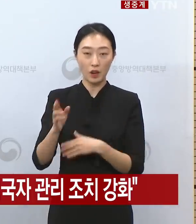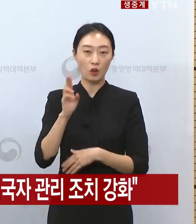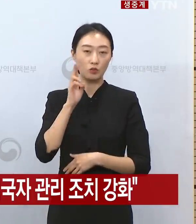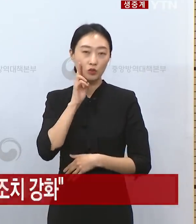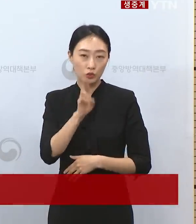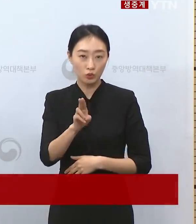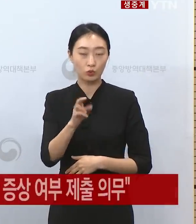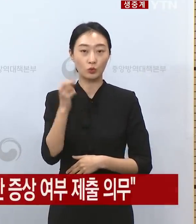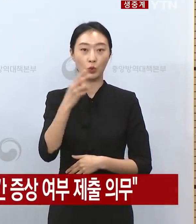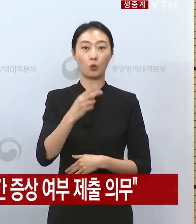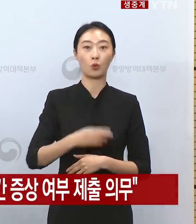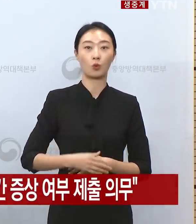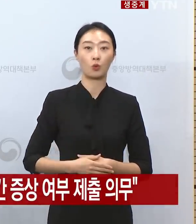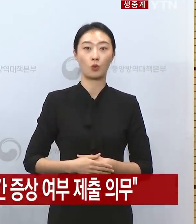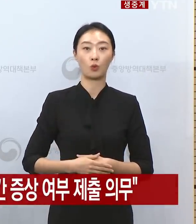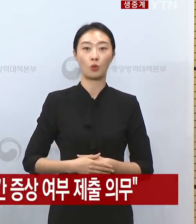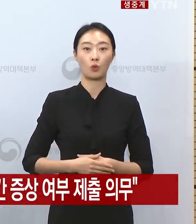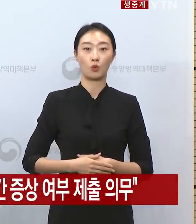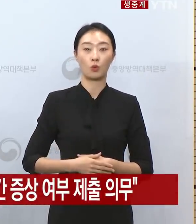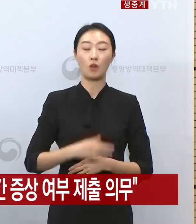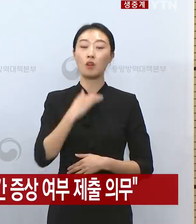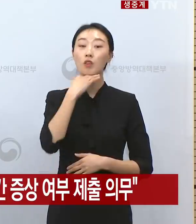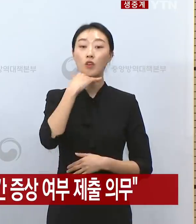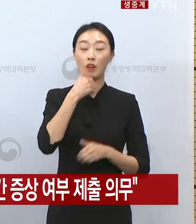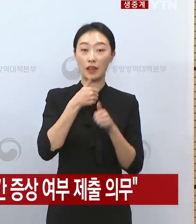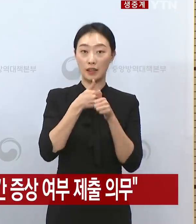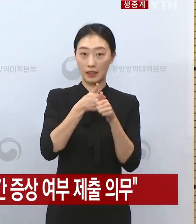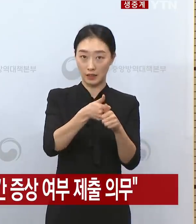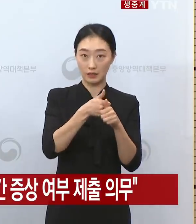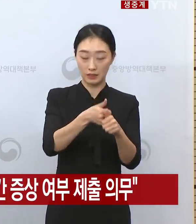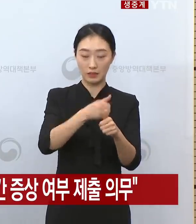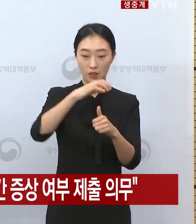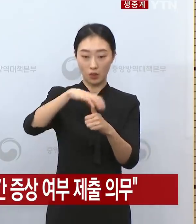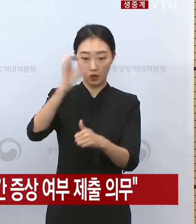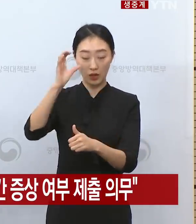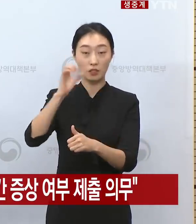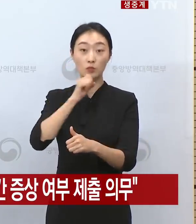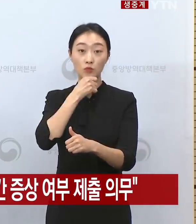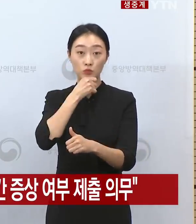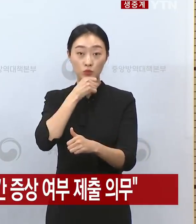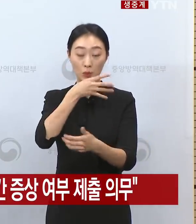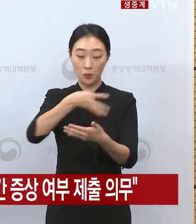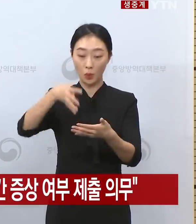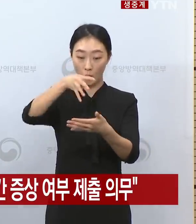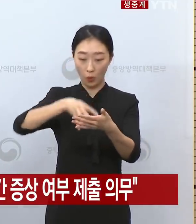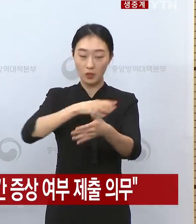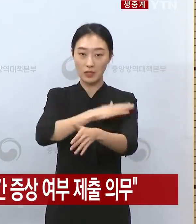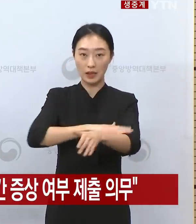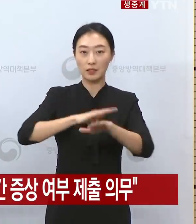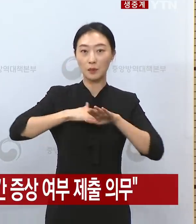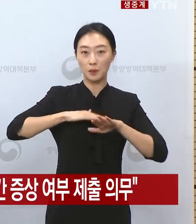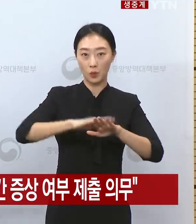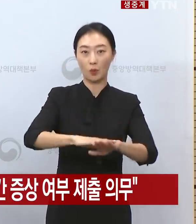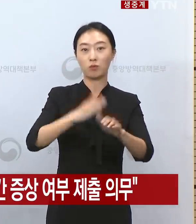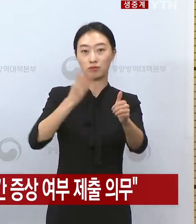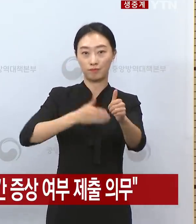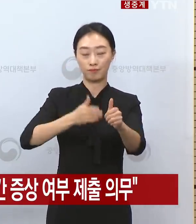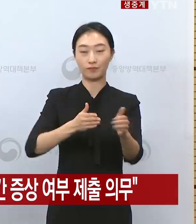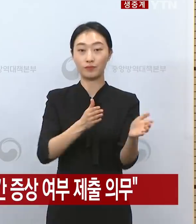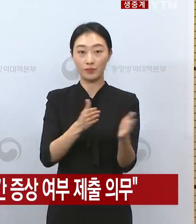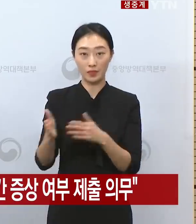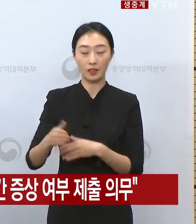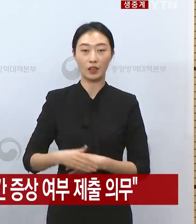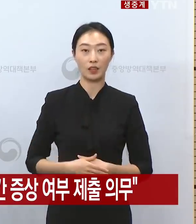중증도나 연령군에 따른 그런 격리 해제 비율은 표로 참고해 주시길 바랍니다.